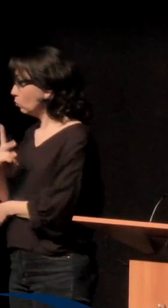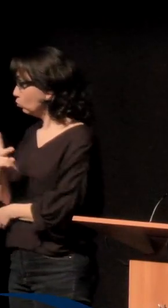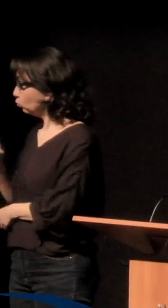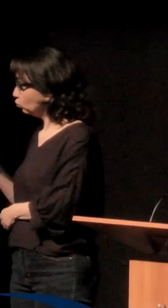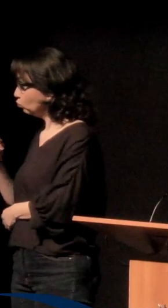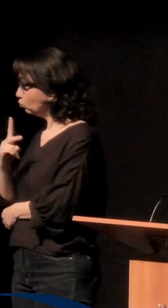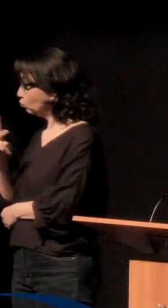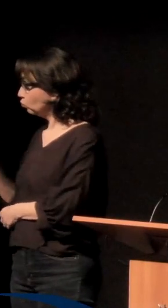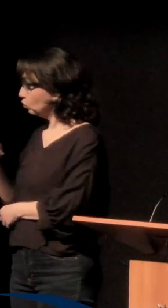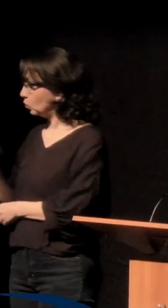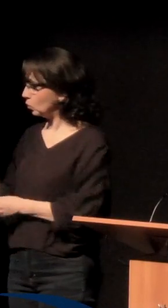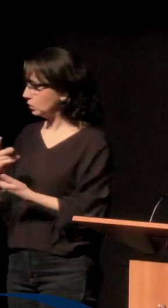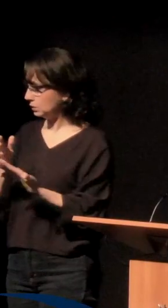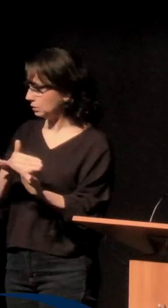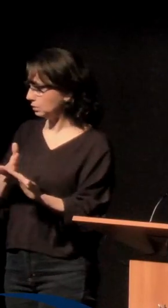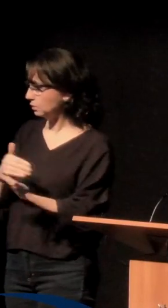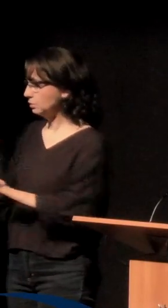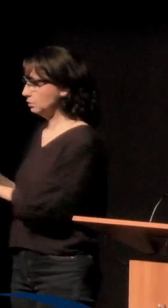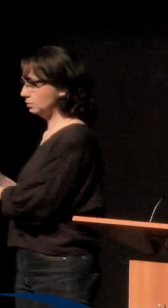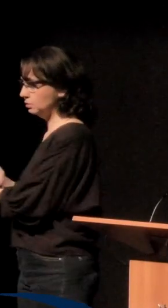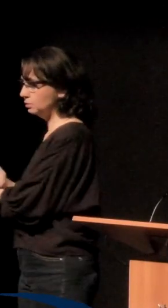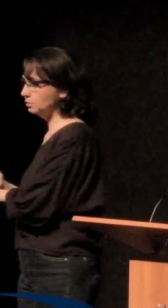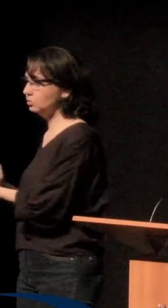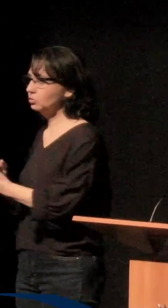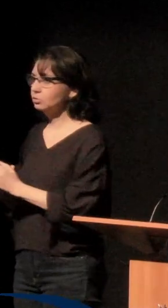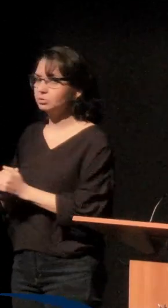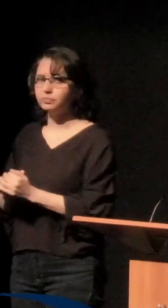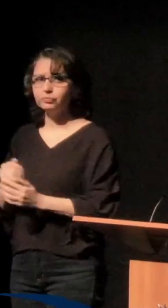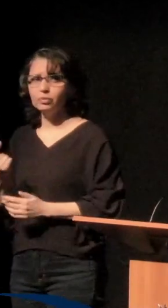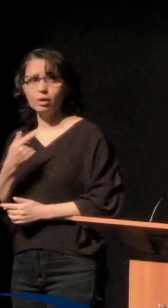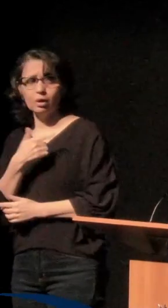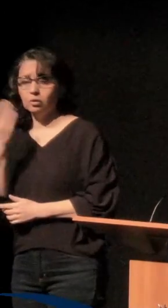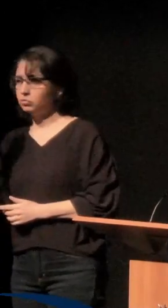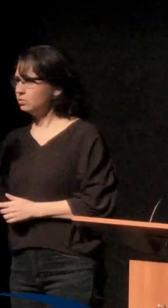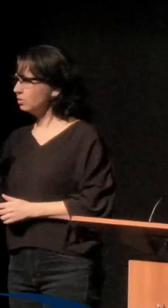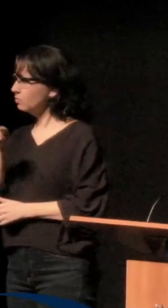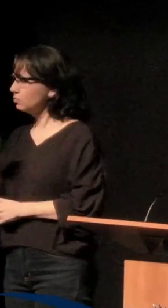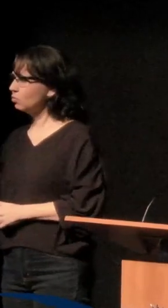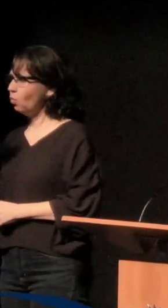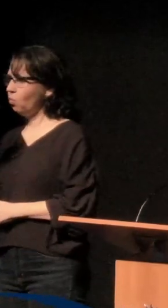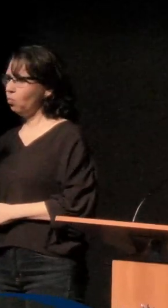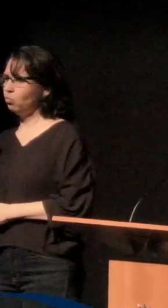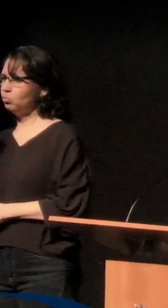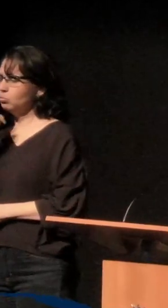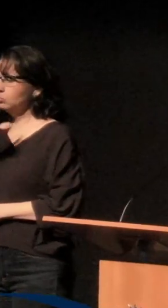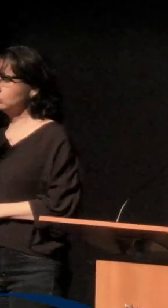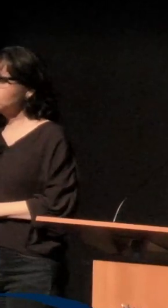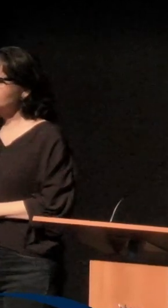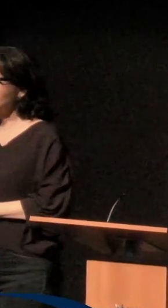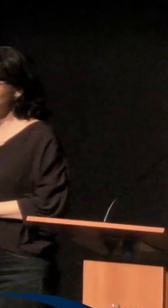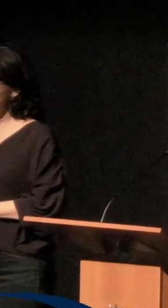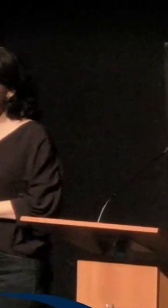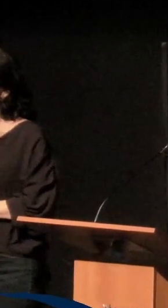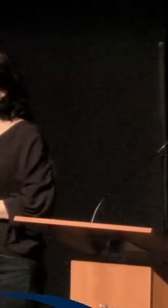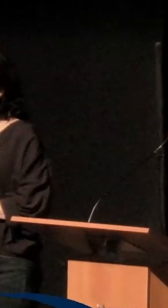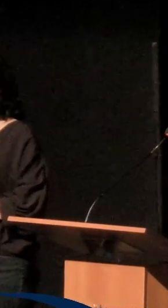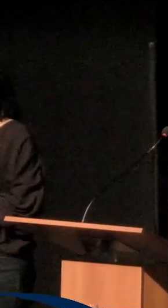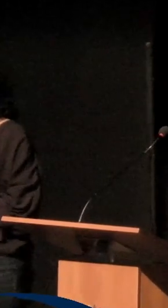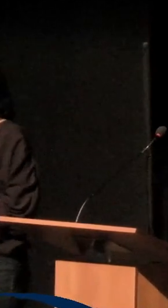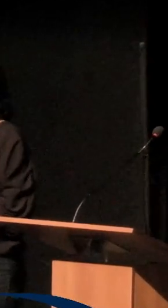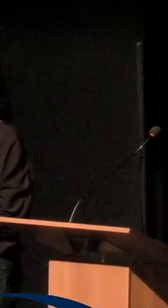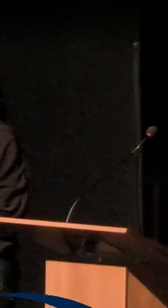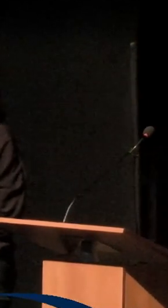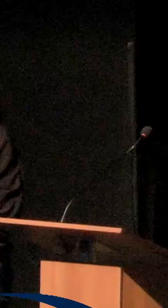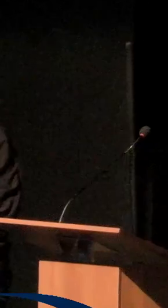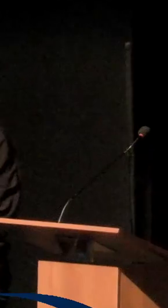visível aí para vocês peço perdão que parece que não mas se vocês forem olhar lá no guia vai ver que tá uma extração